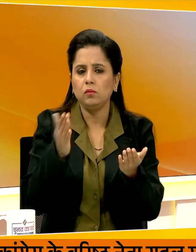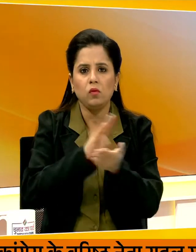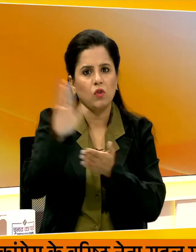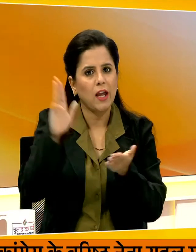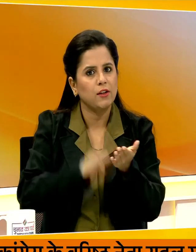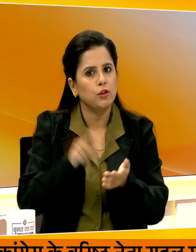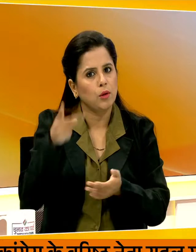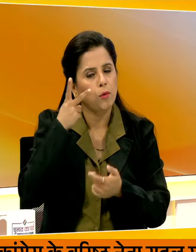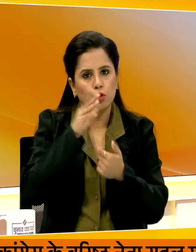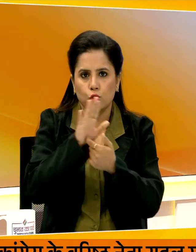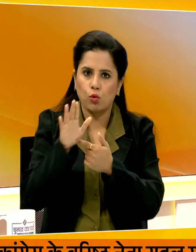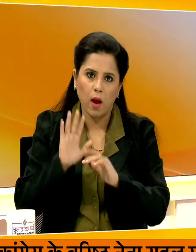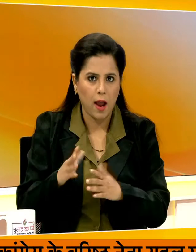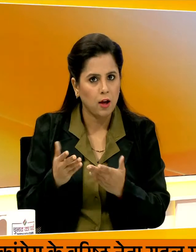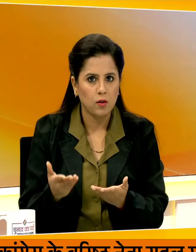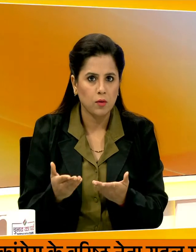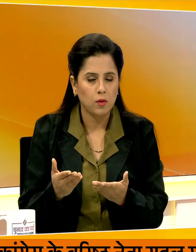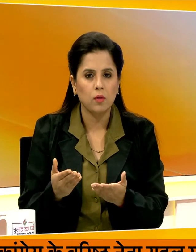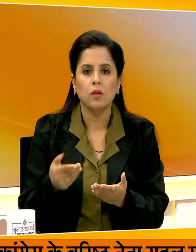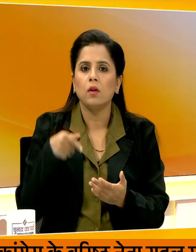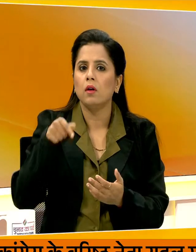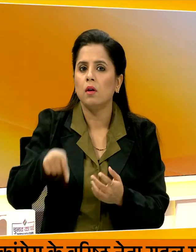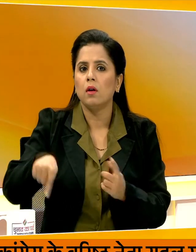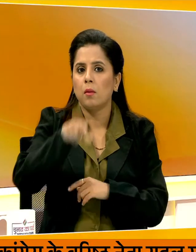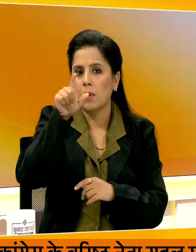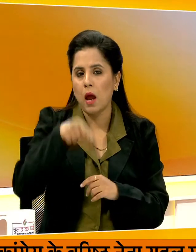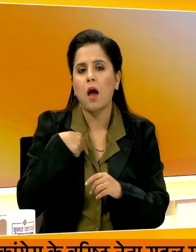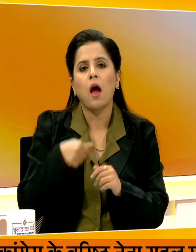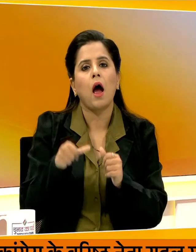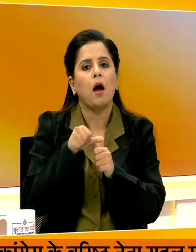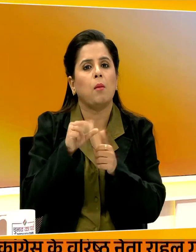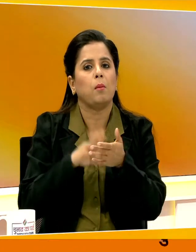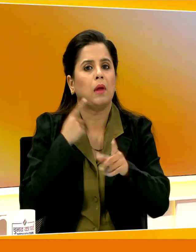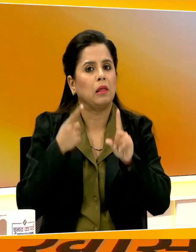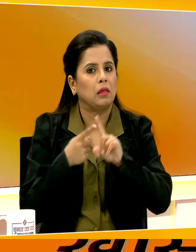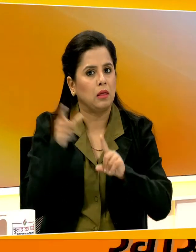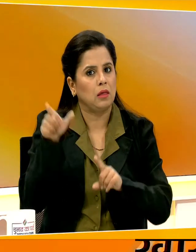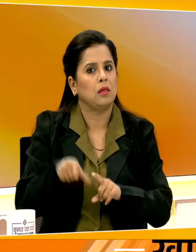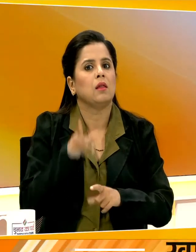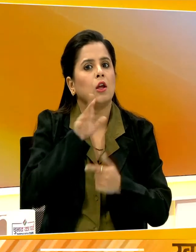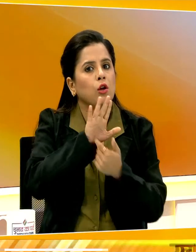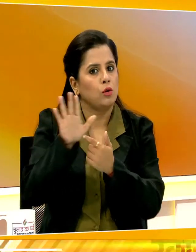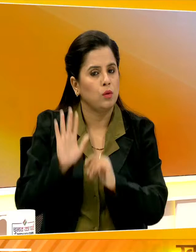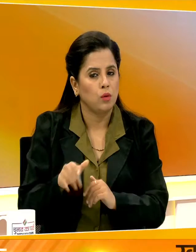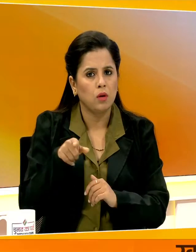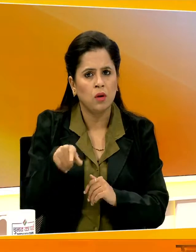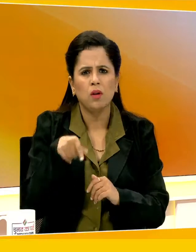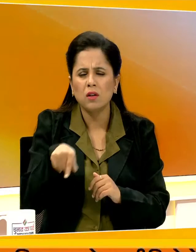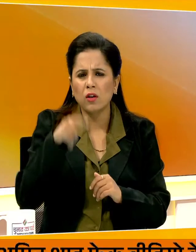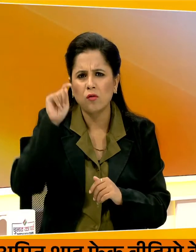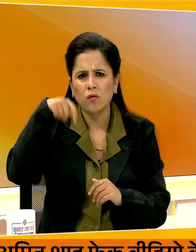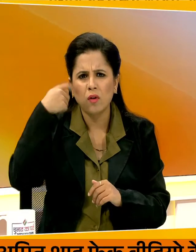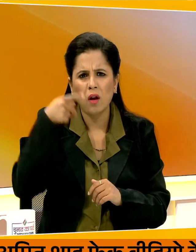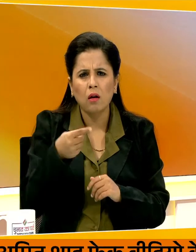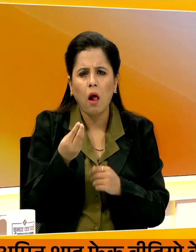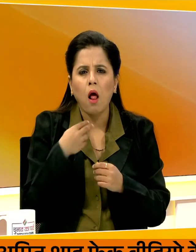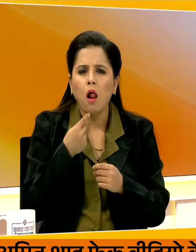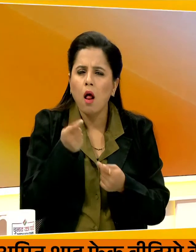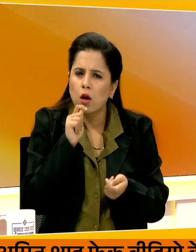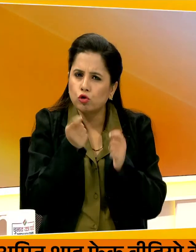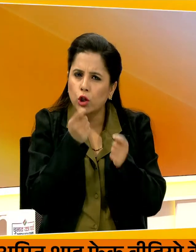दिखाया है, हमारे अमित भाई शाह ने, कि मिस वीडियो को मैनिपुलेट